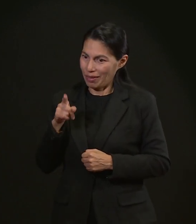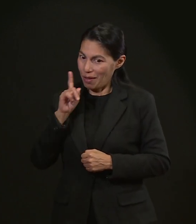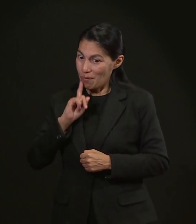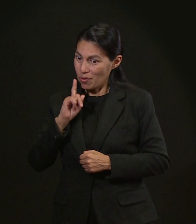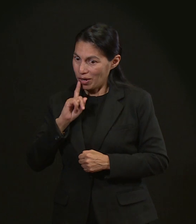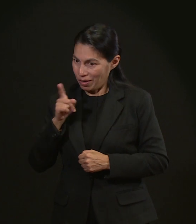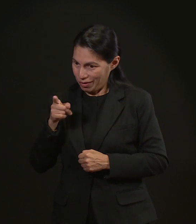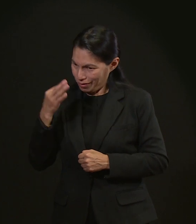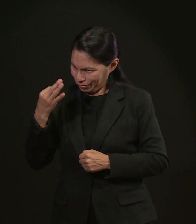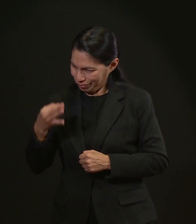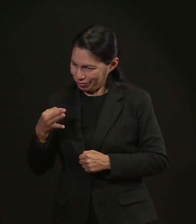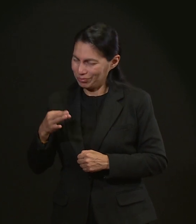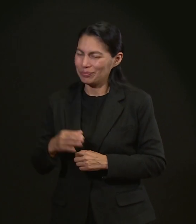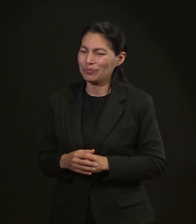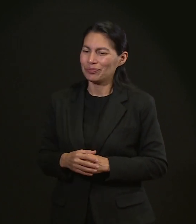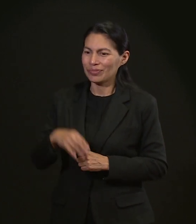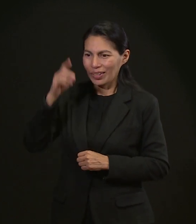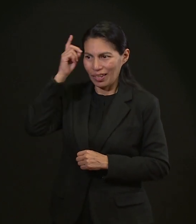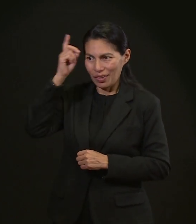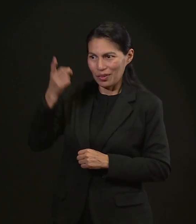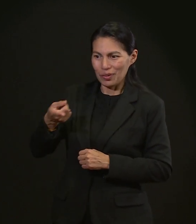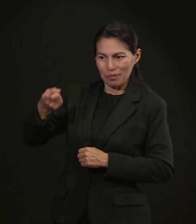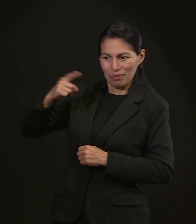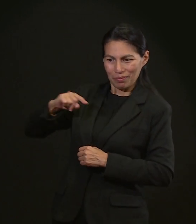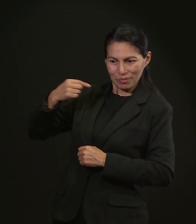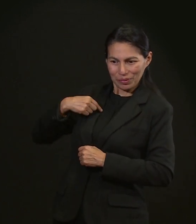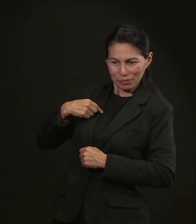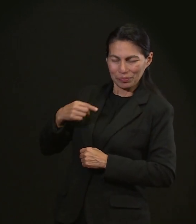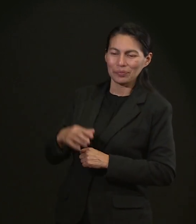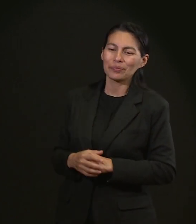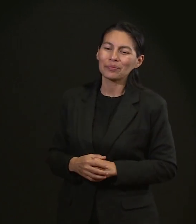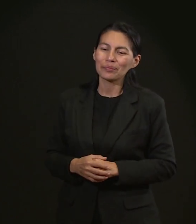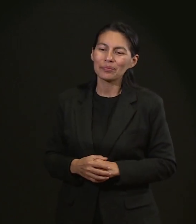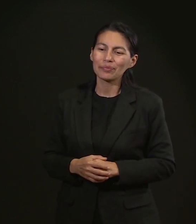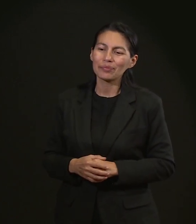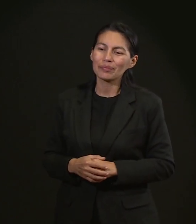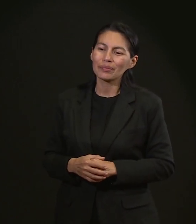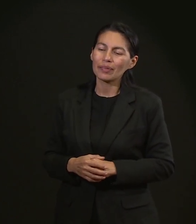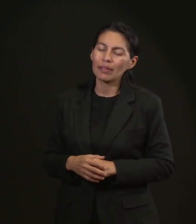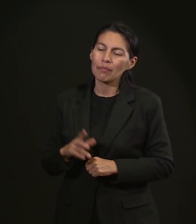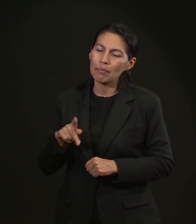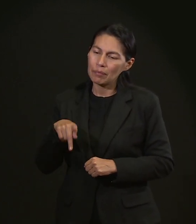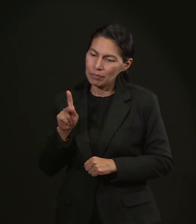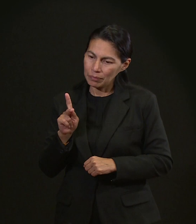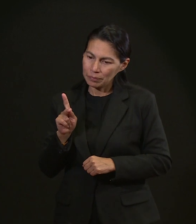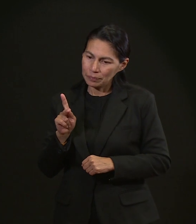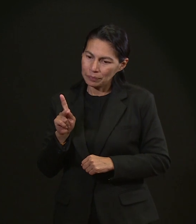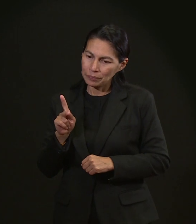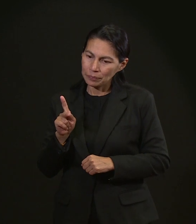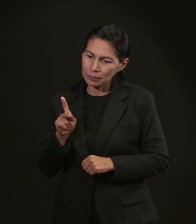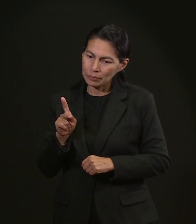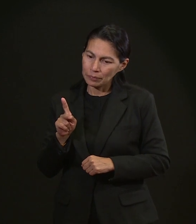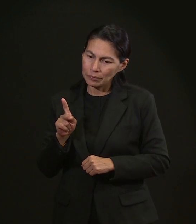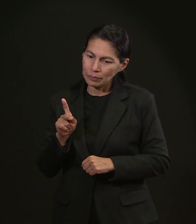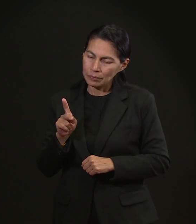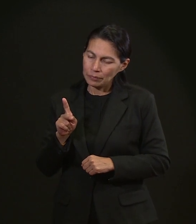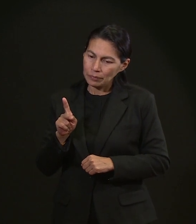que también era la correcta la adecuada la que dios había enviado para mí pero al final de cuentas